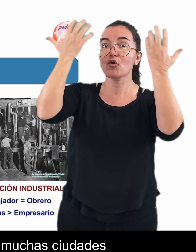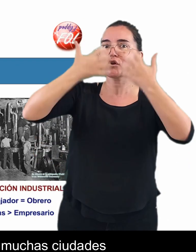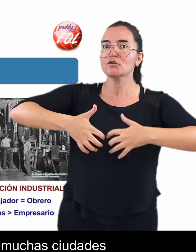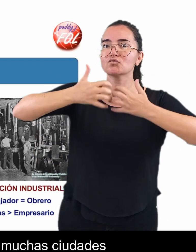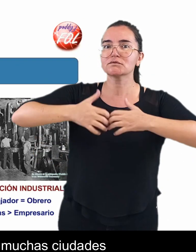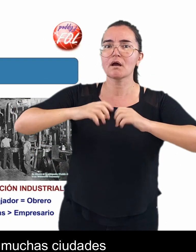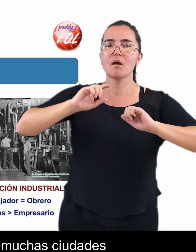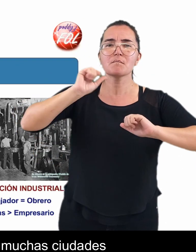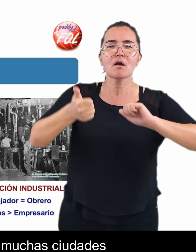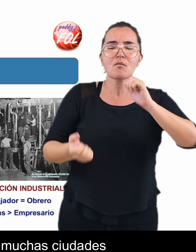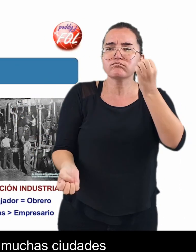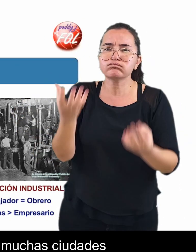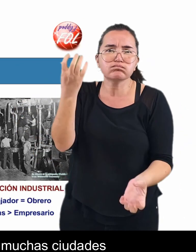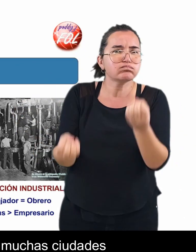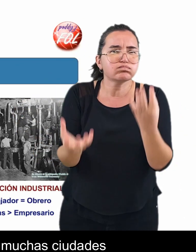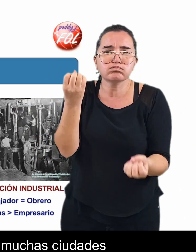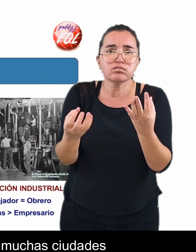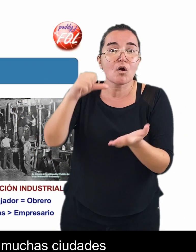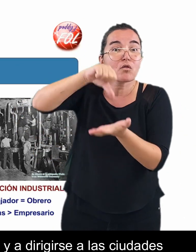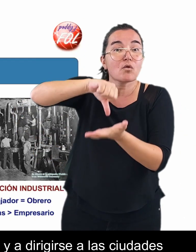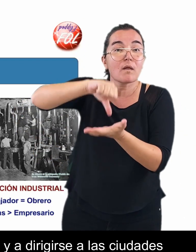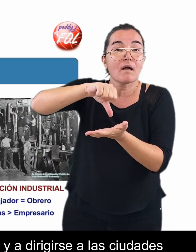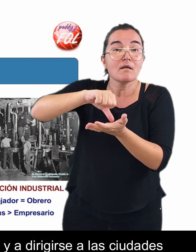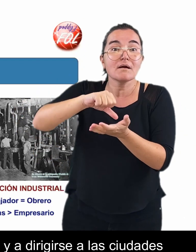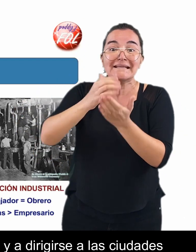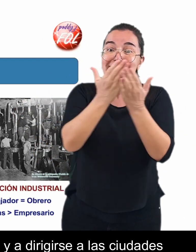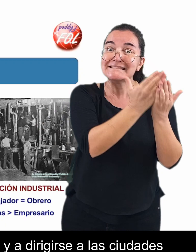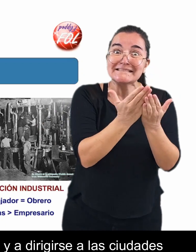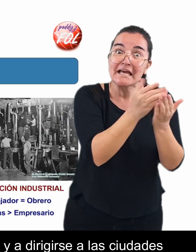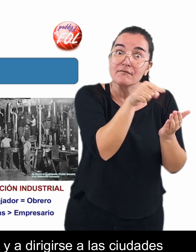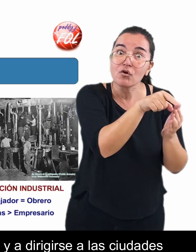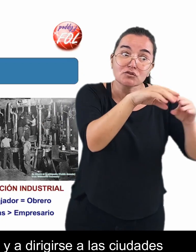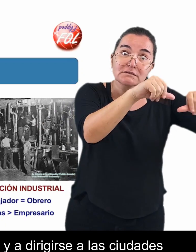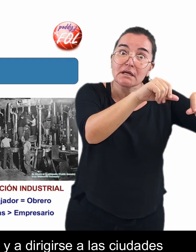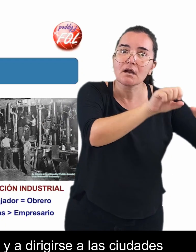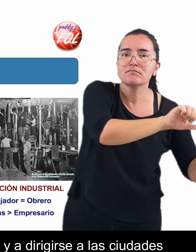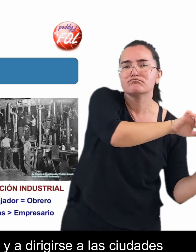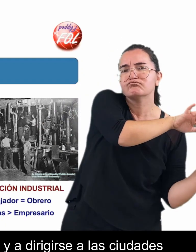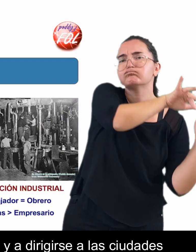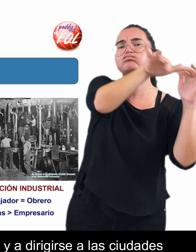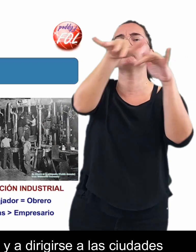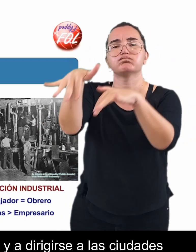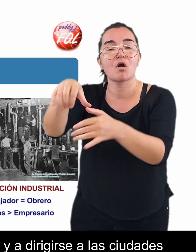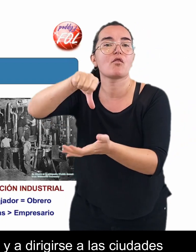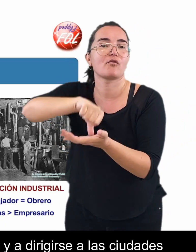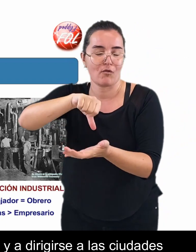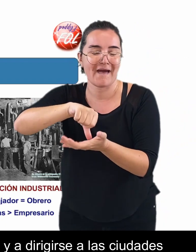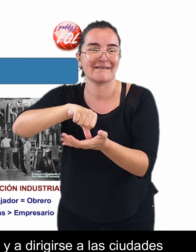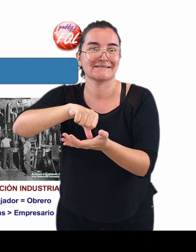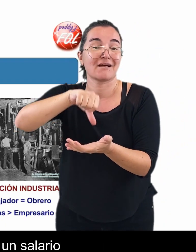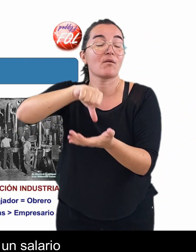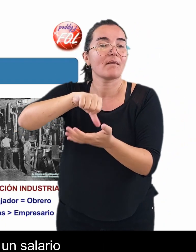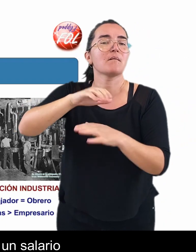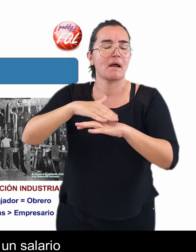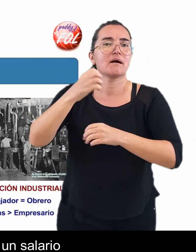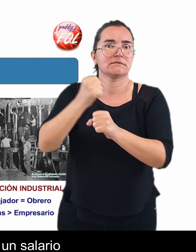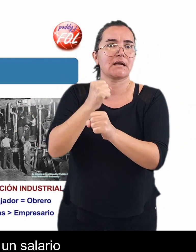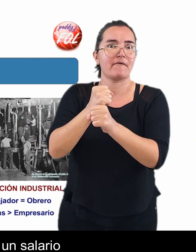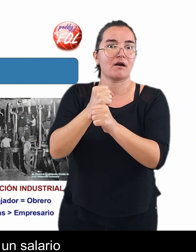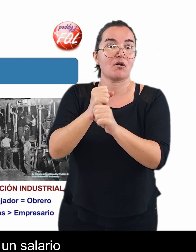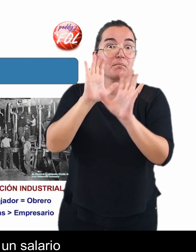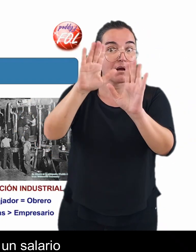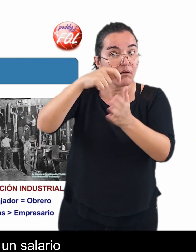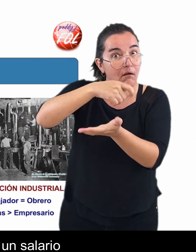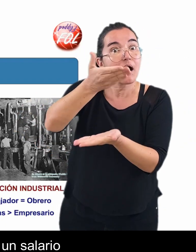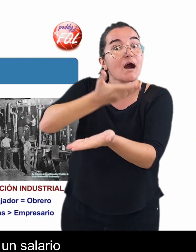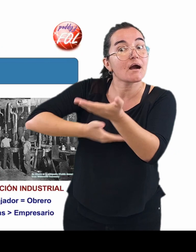Se comienzan a crear fábricas en muchas ciudades y los siervos comienzan a abandonar el campo y a dirigirse a las ciudades para trabajar